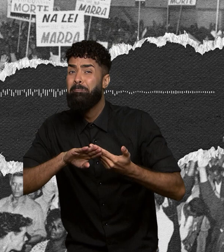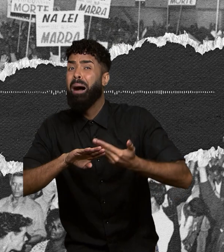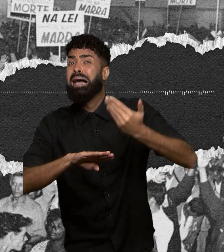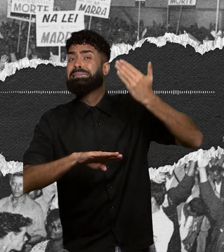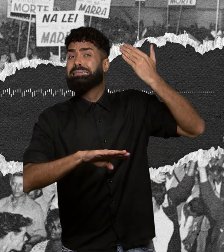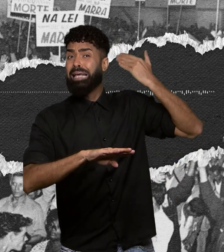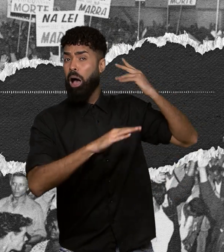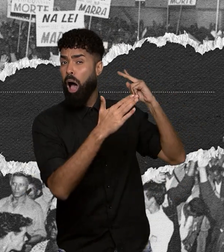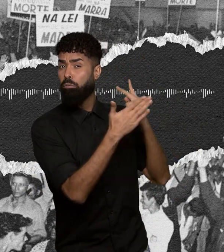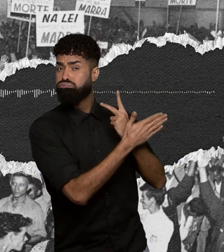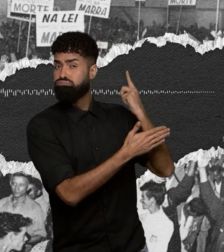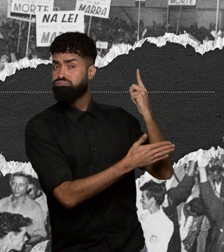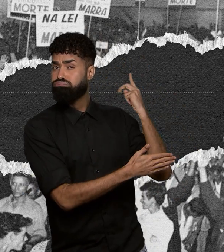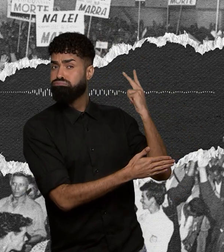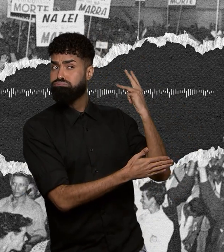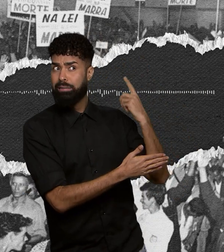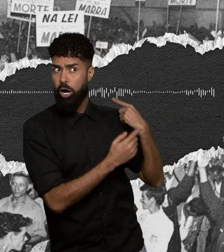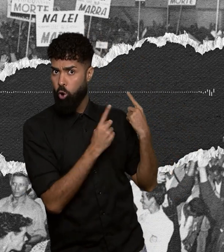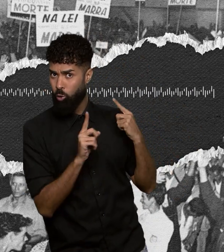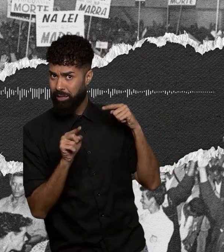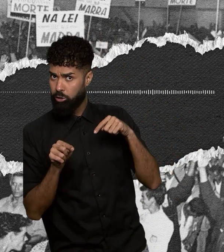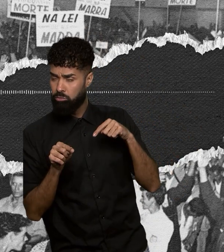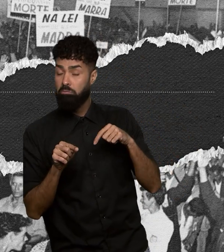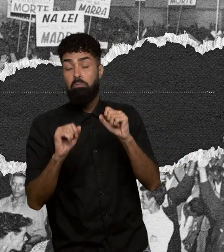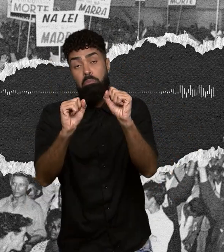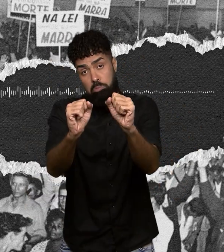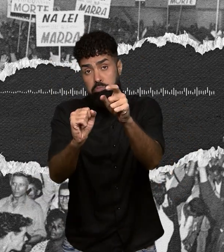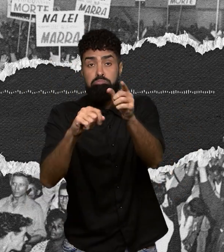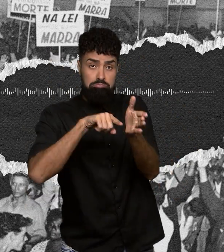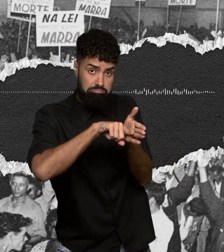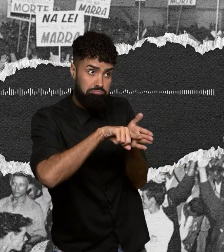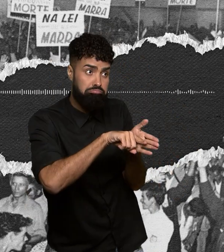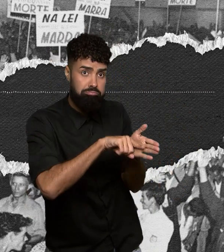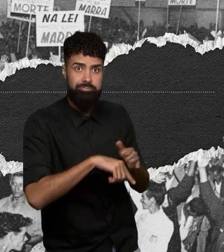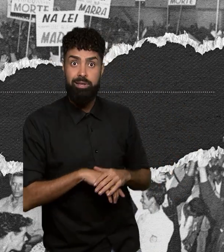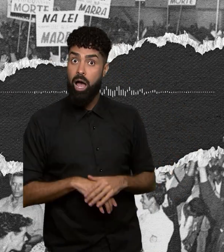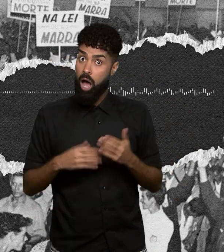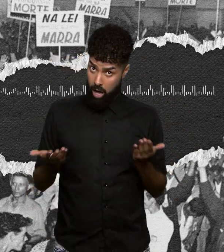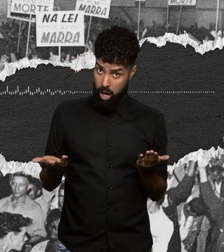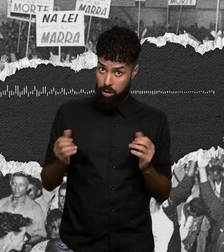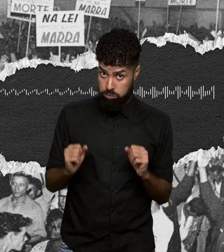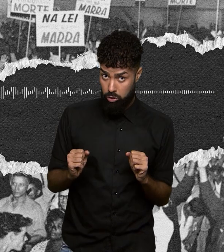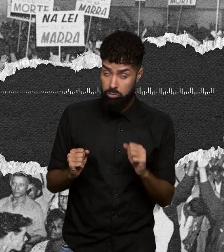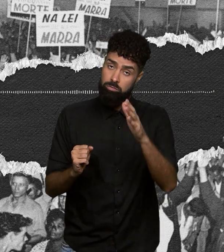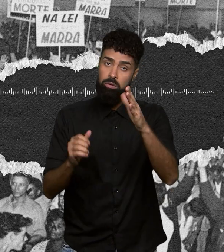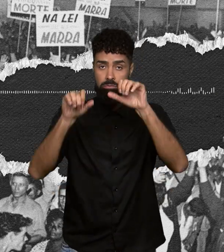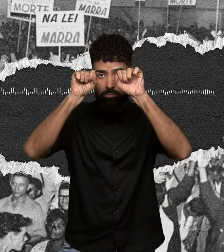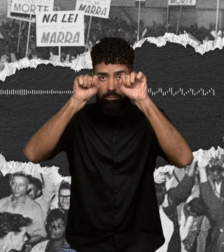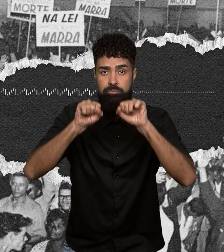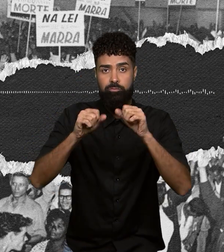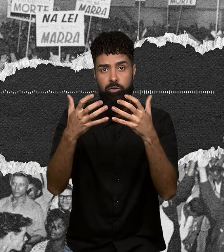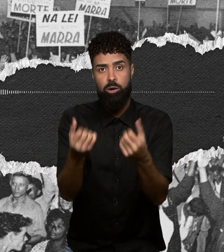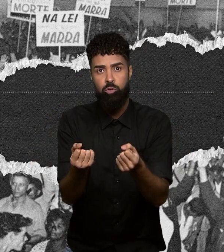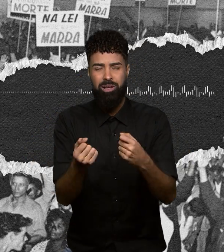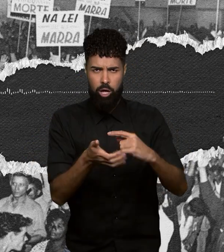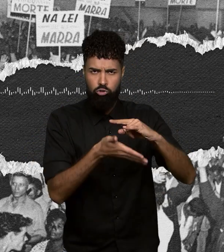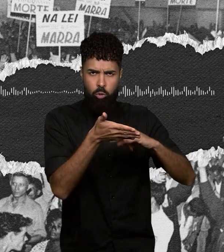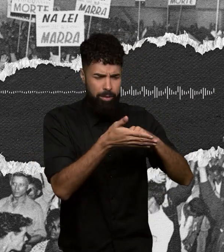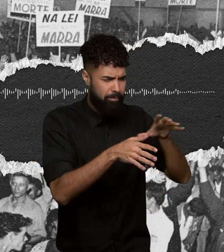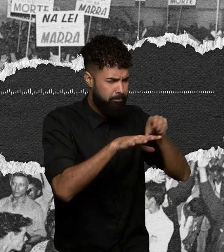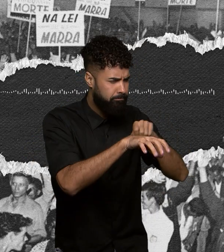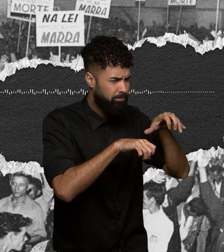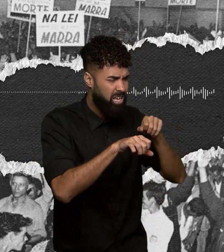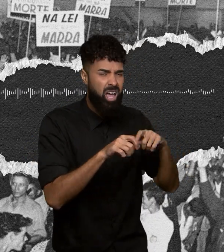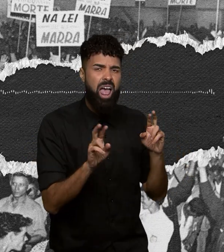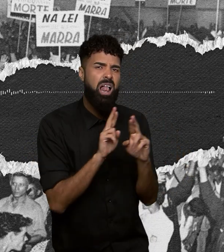contrari esses princípios podem e devem ser apurados então vamos À apuração documentos mostram as relações íntimas entre